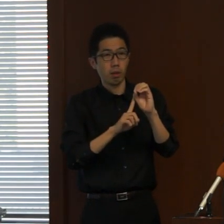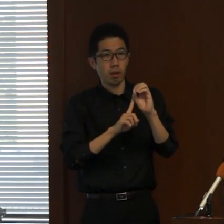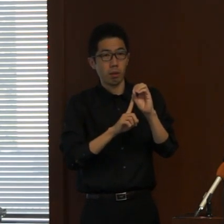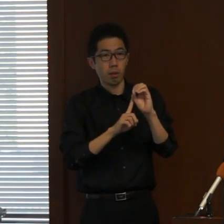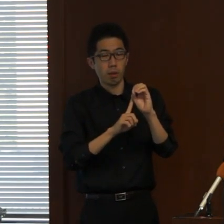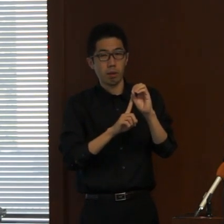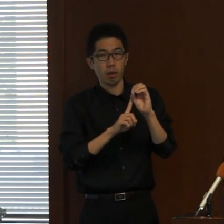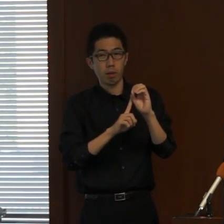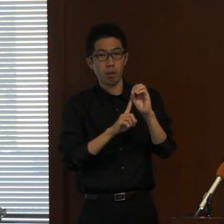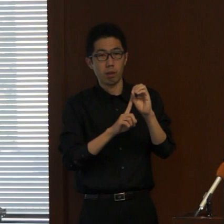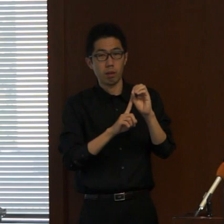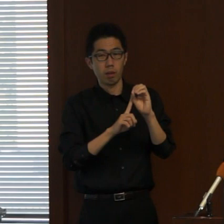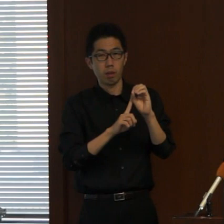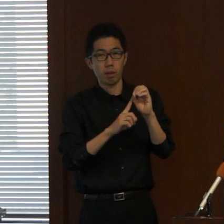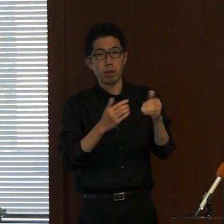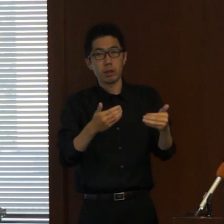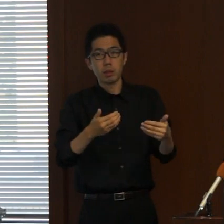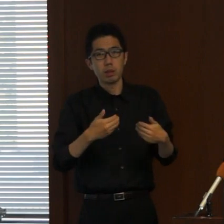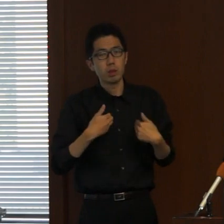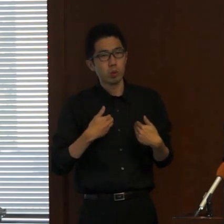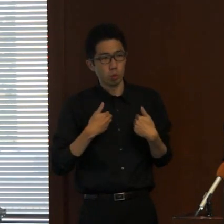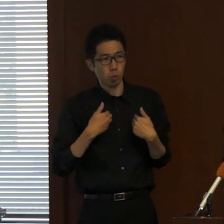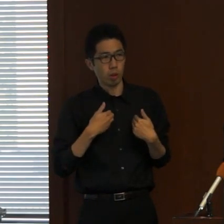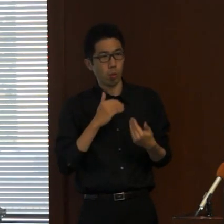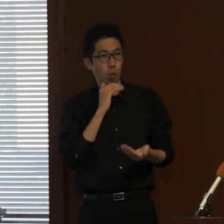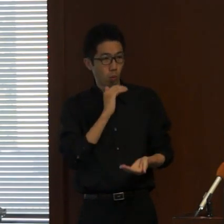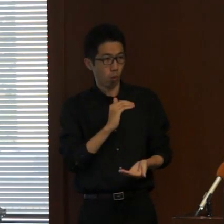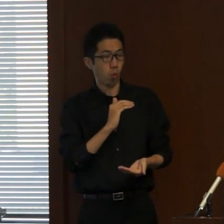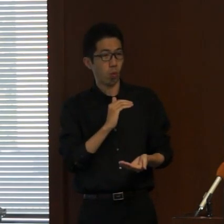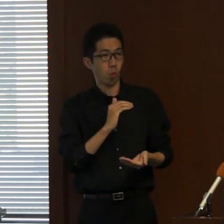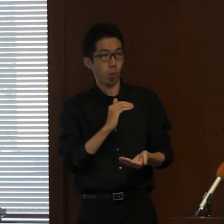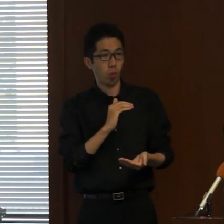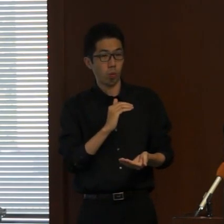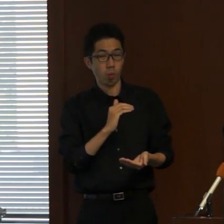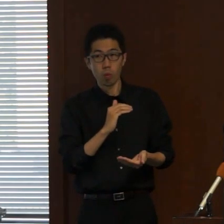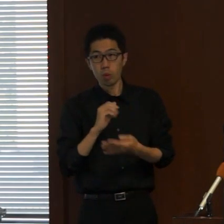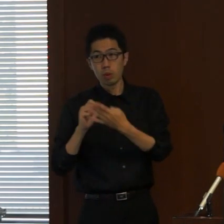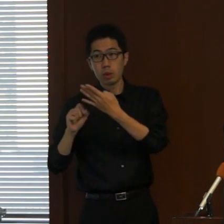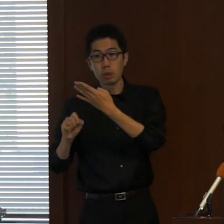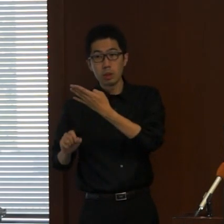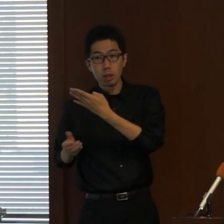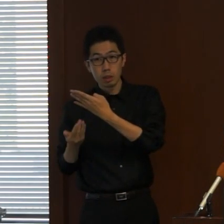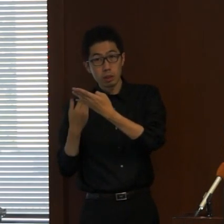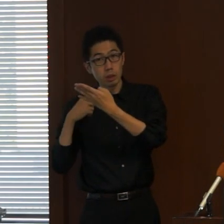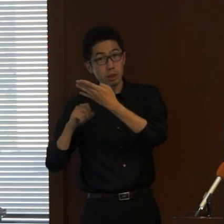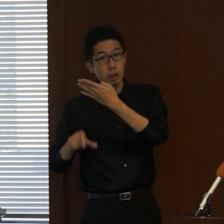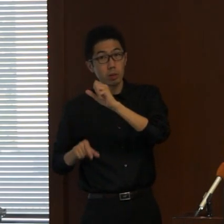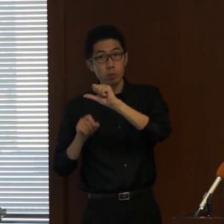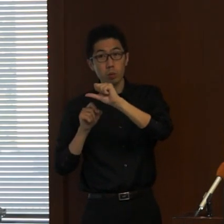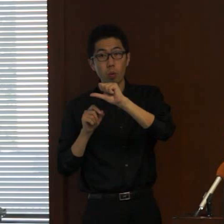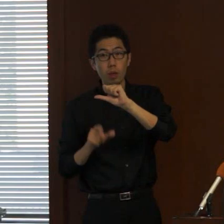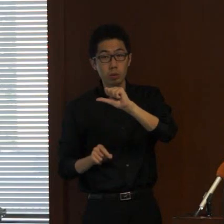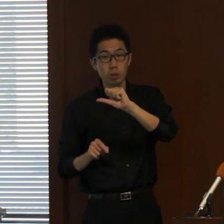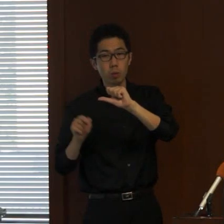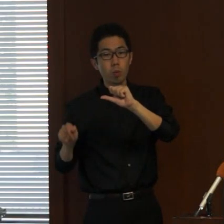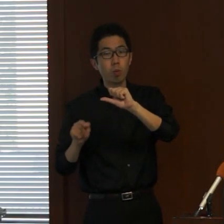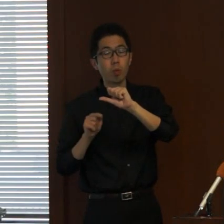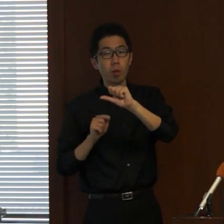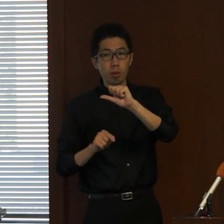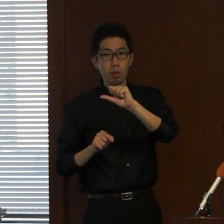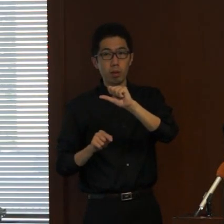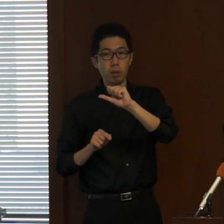必要なもの、今までとりあえず4月、この4月と5月というのはバタバタっと